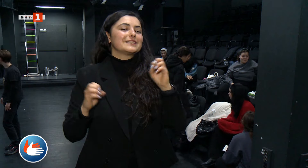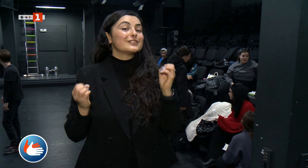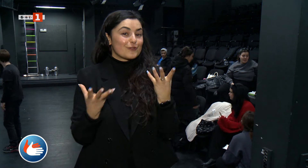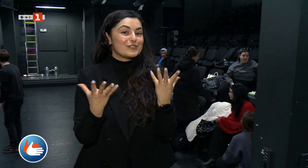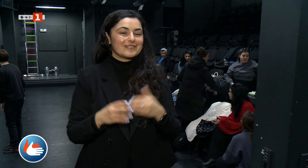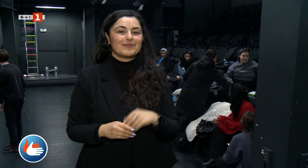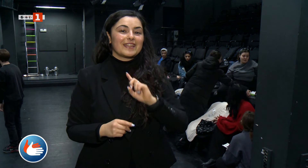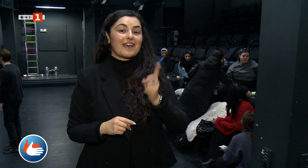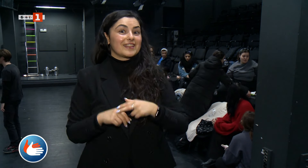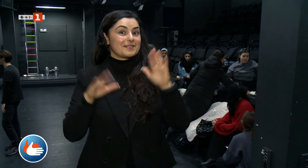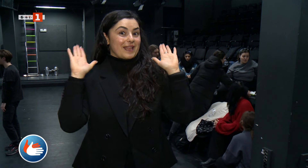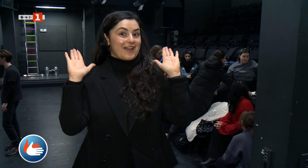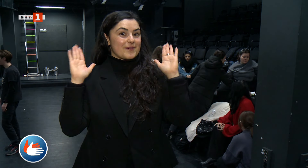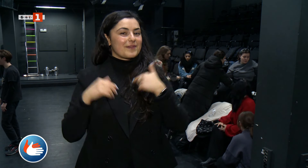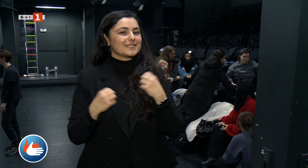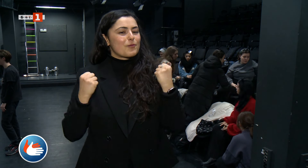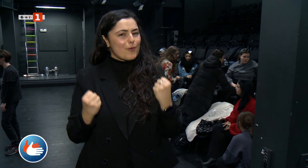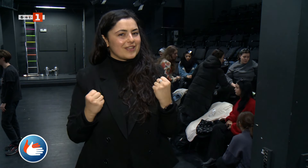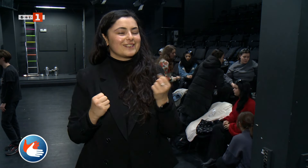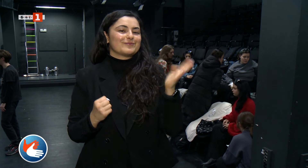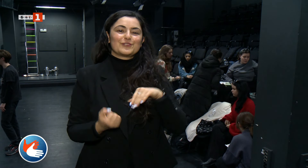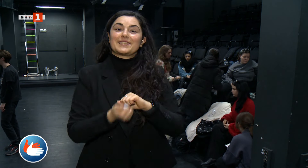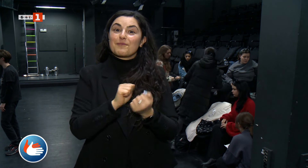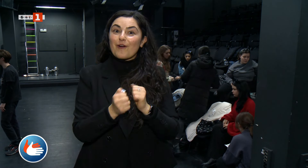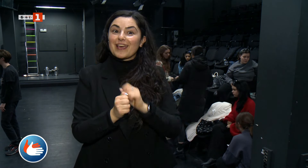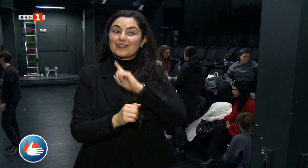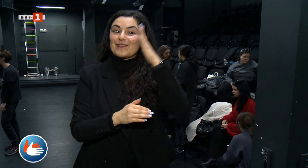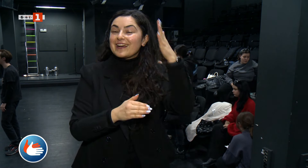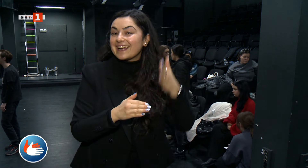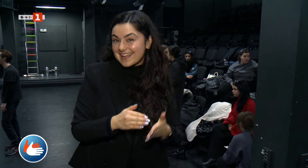ще се сбъдне. Няма да се предавам. Упорита съм и ще се боря до край.